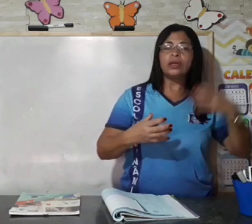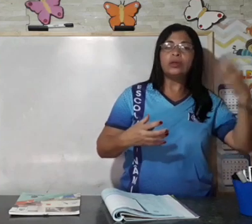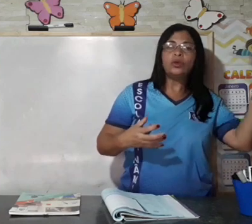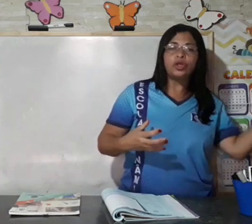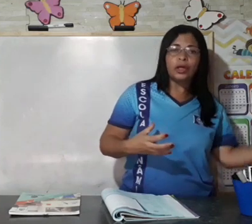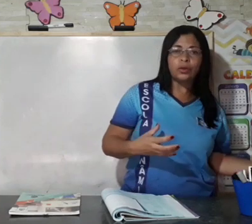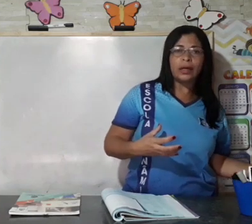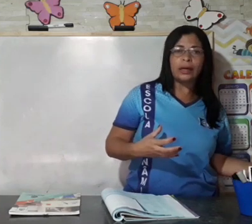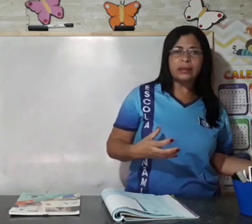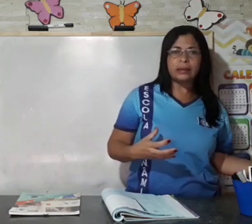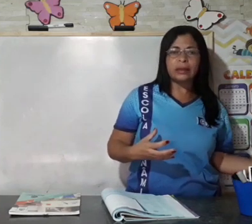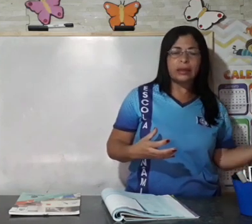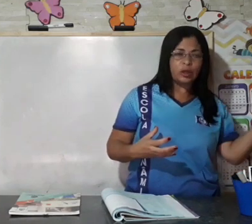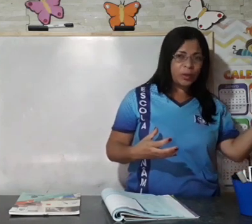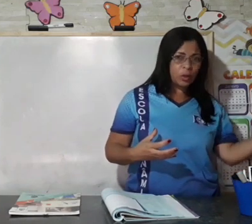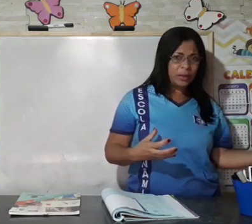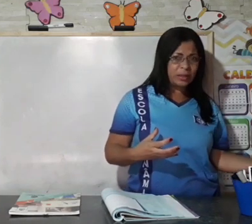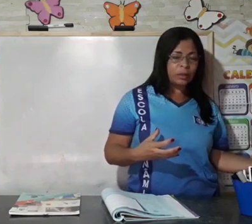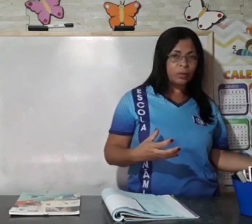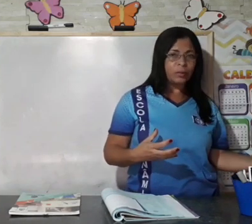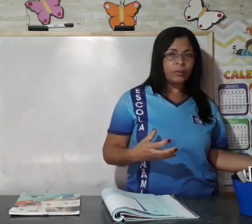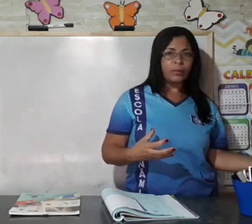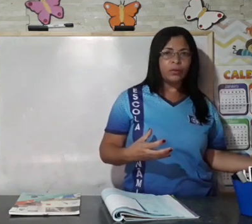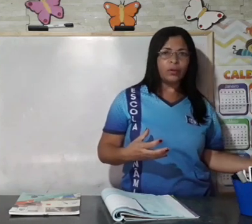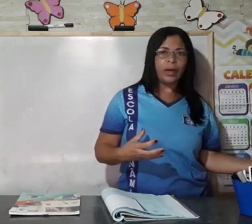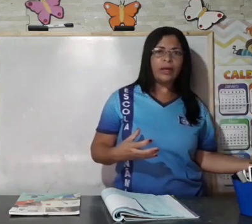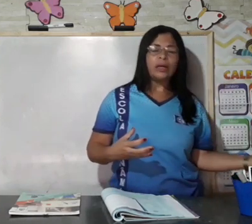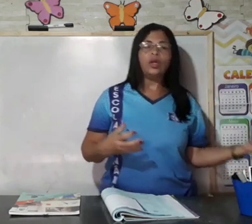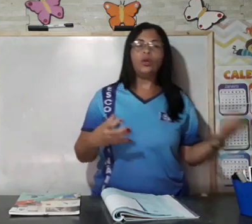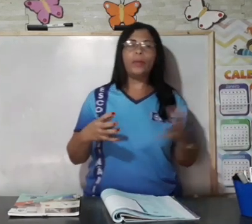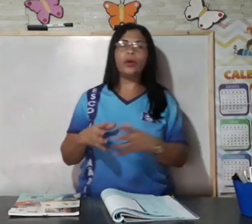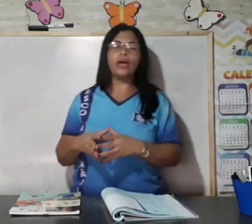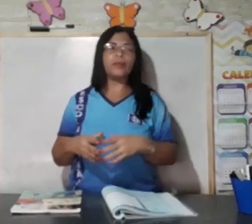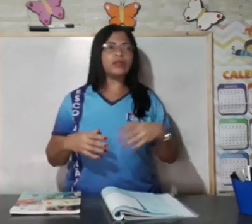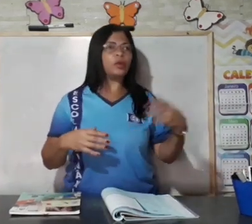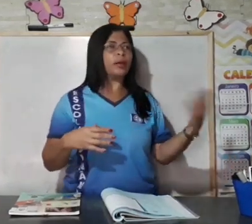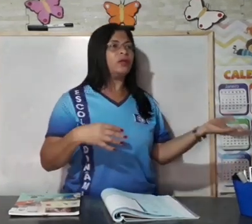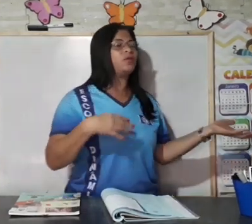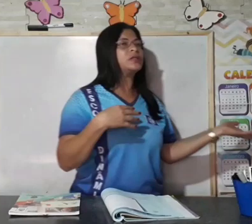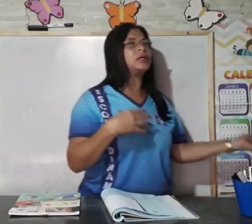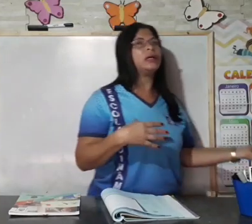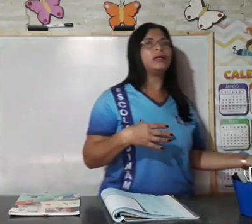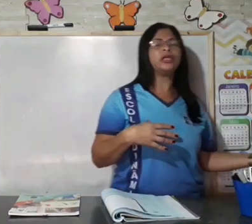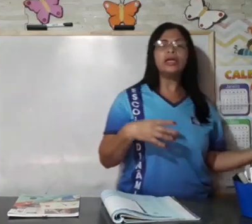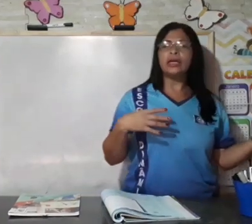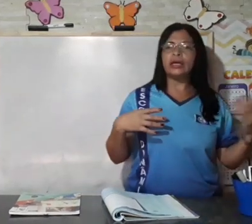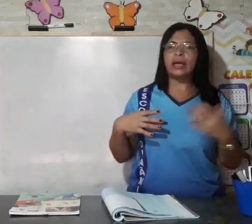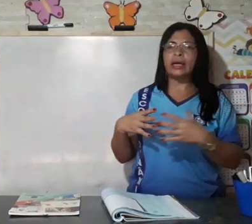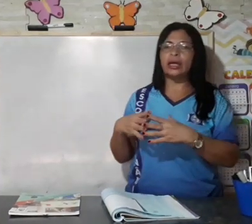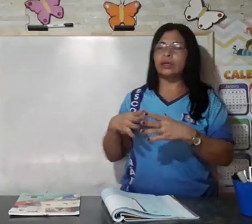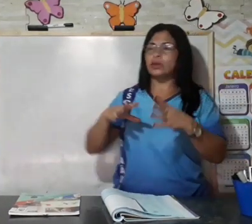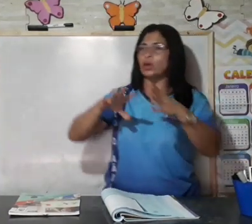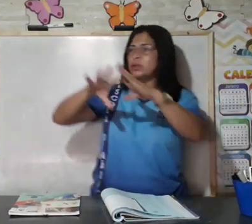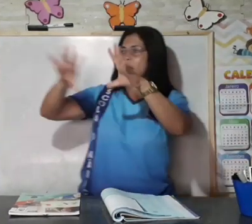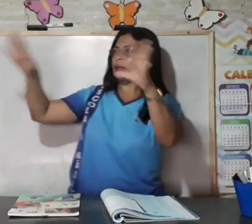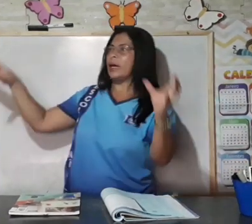do jeito que as pessoas são, não é? Não é porque a pessoa é deficiente que aquela sociedade